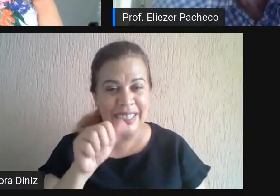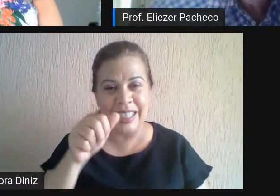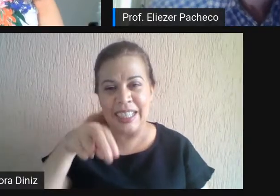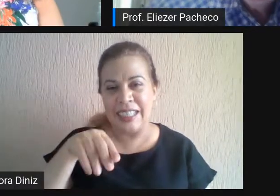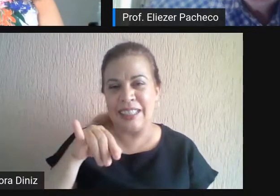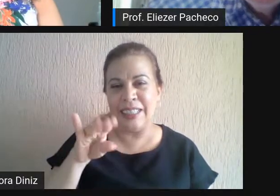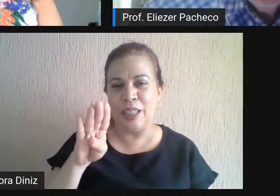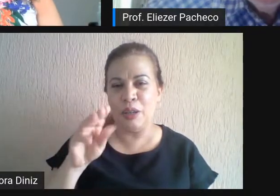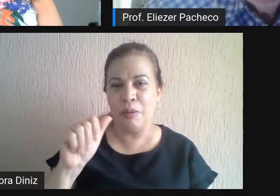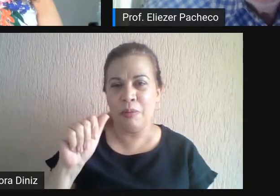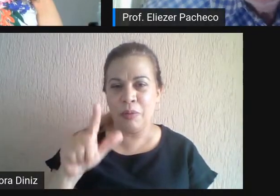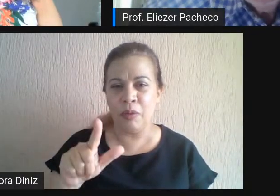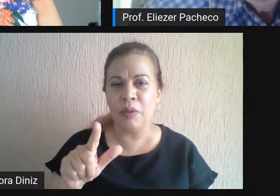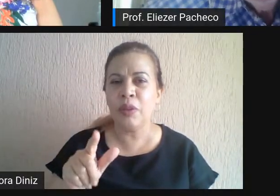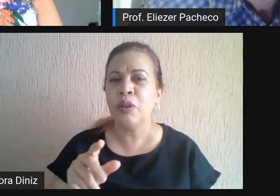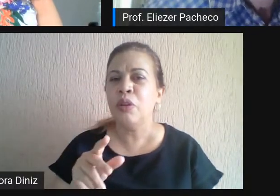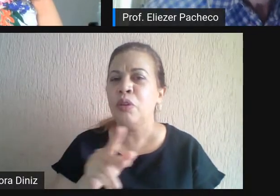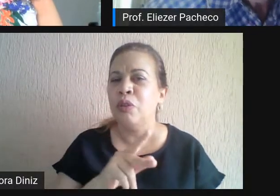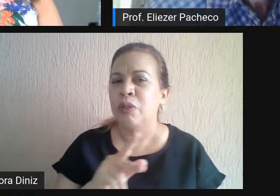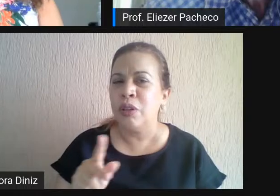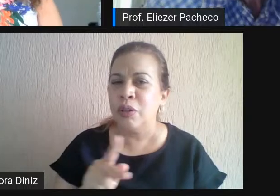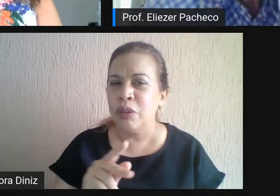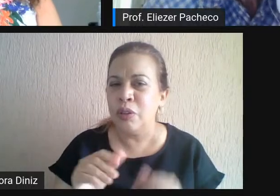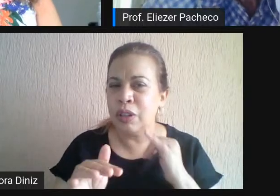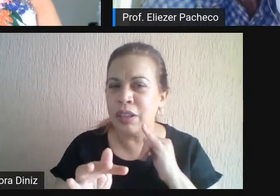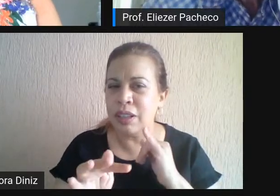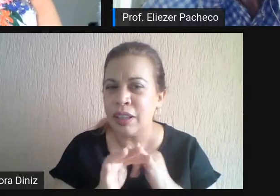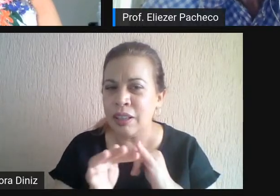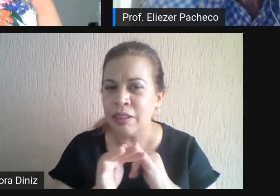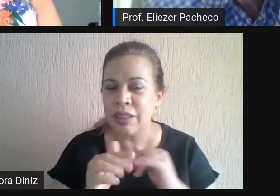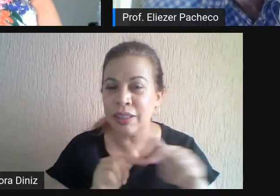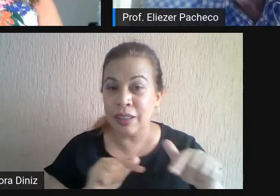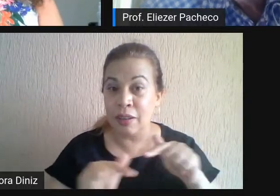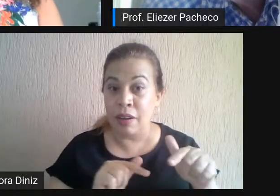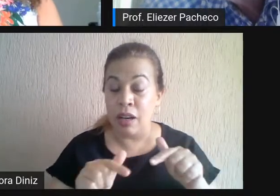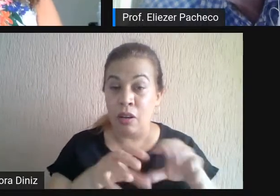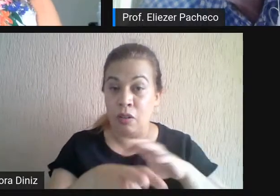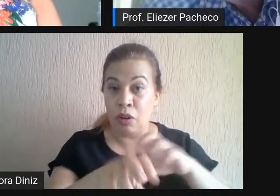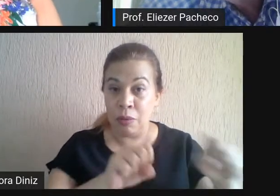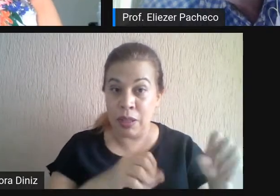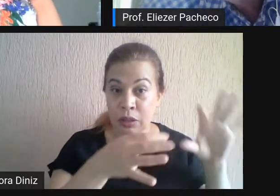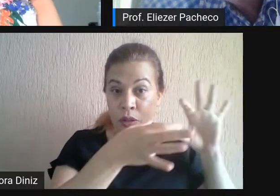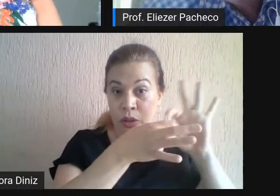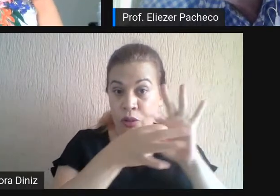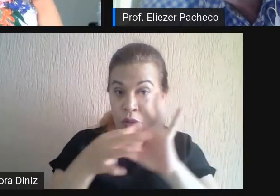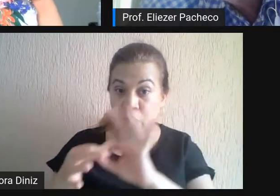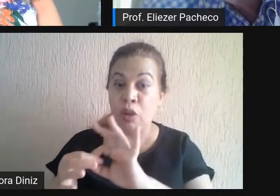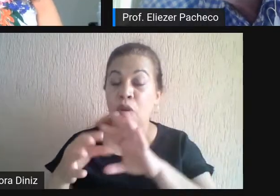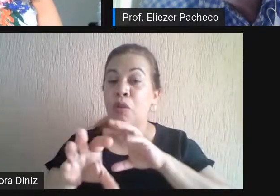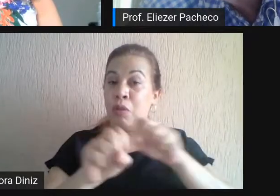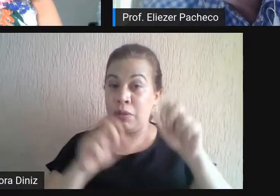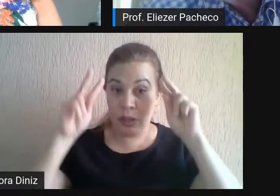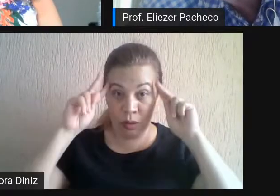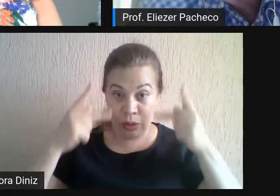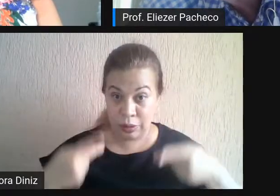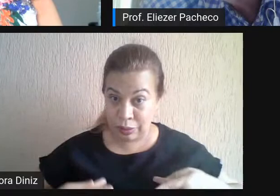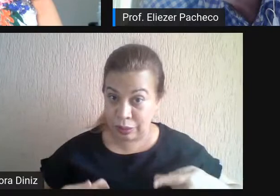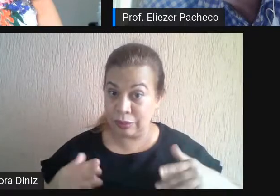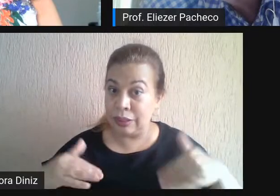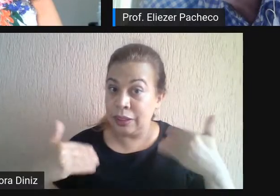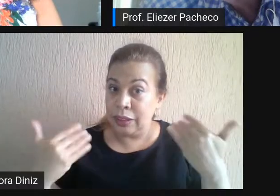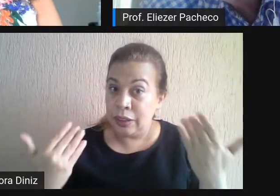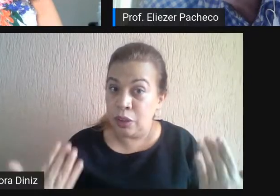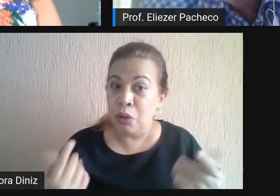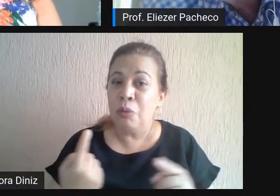seguinte: o professor falou que o IFE trabalha com a formação contextualizada, como formação humana. Diante disso, por que